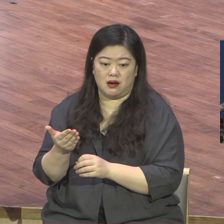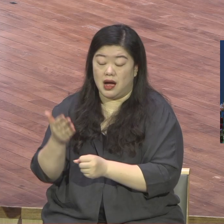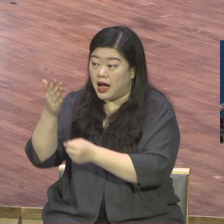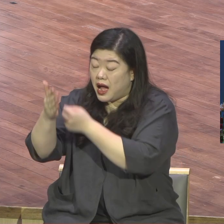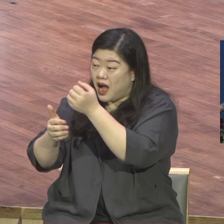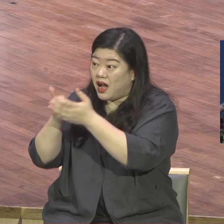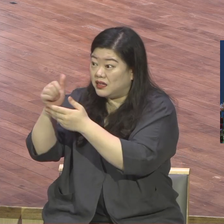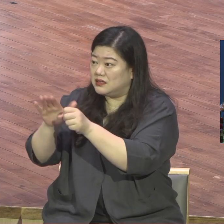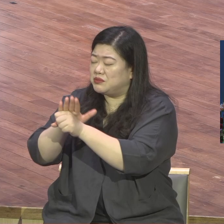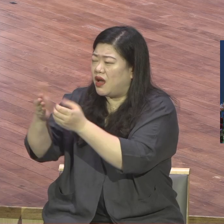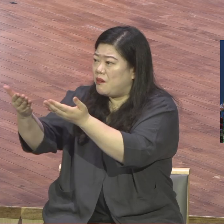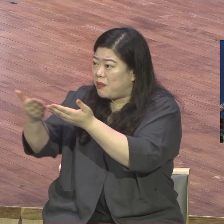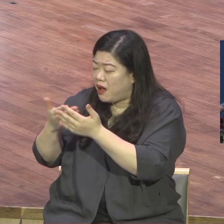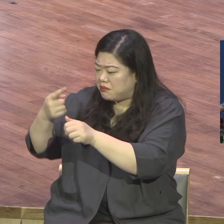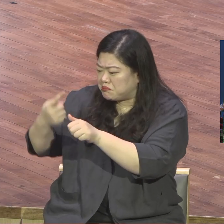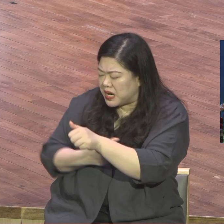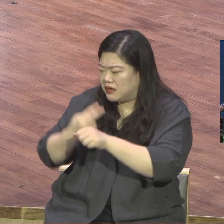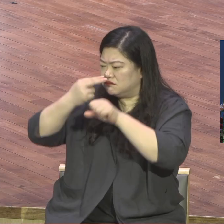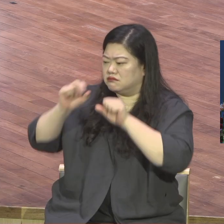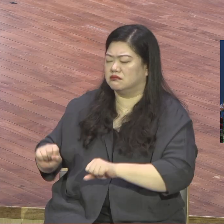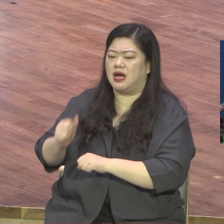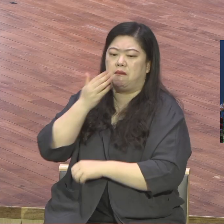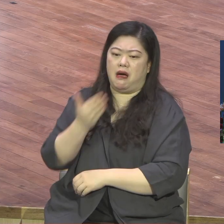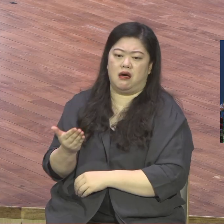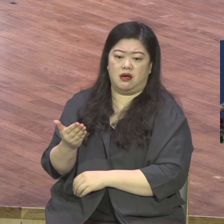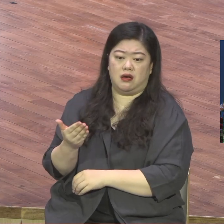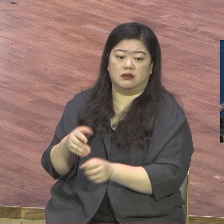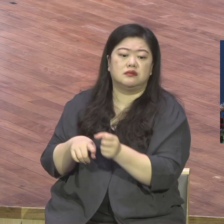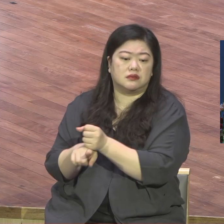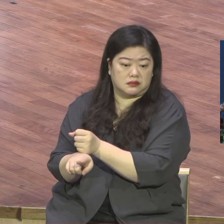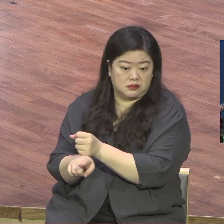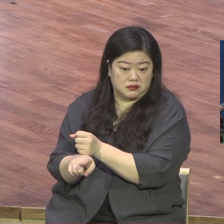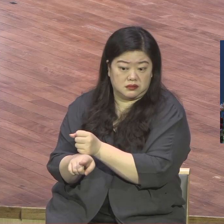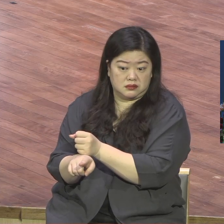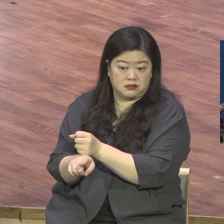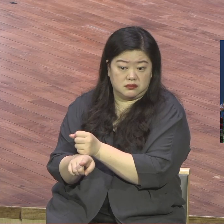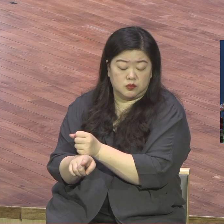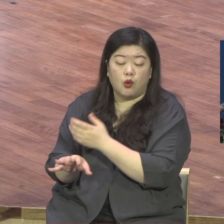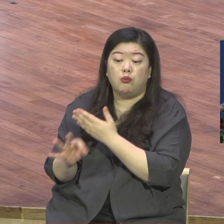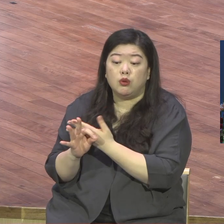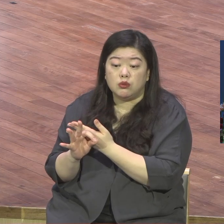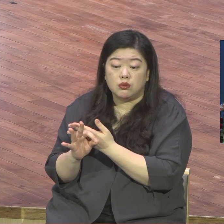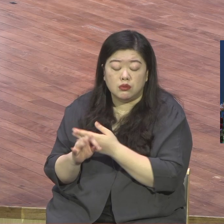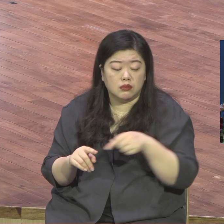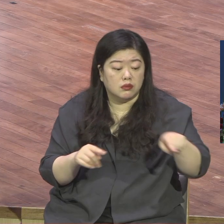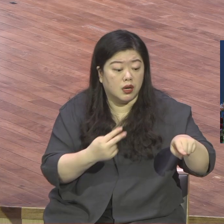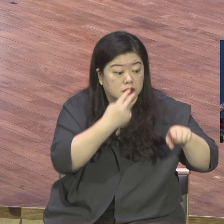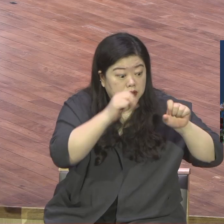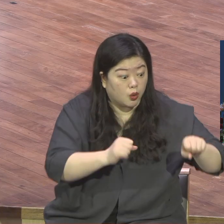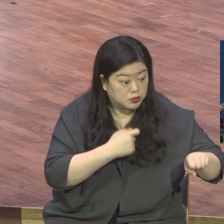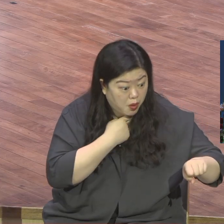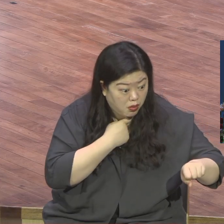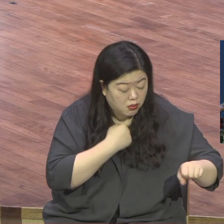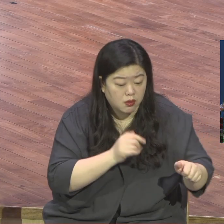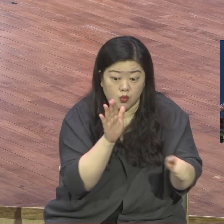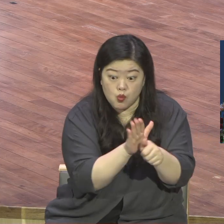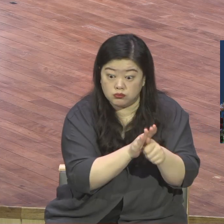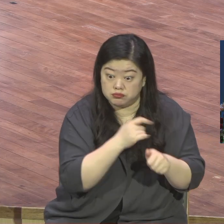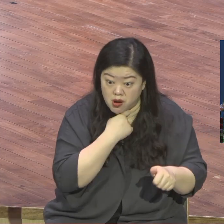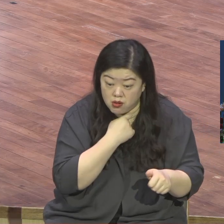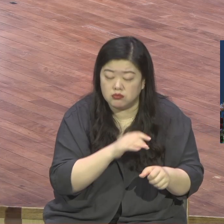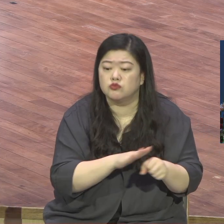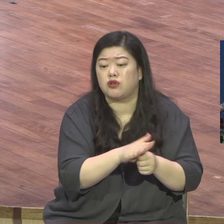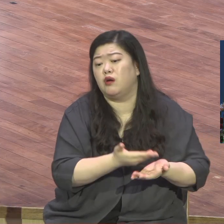하나님의 사랑으로 산다. 서로를 품어주는 그 사랑이 삶의 원리가 돼야 돼요. 영계 모든 성도들